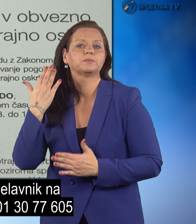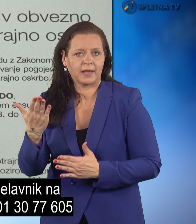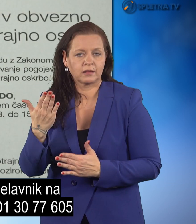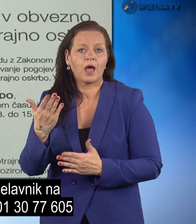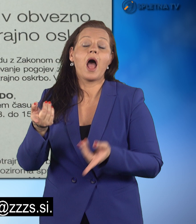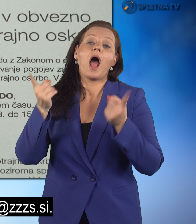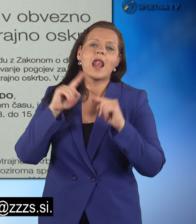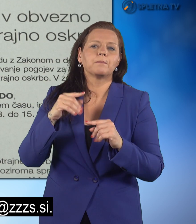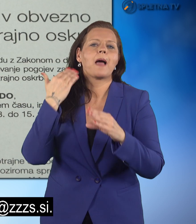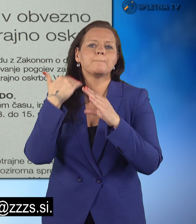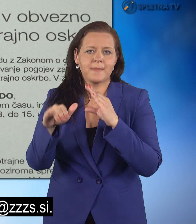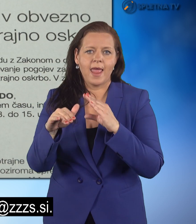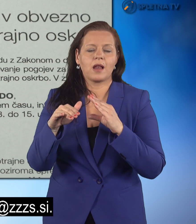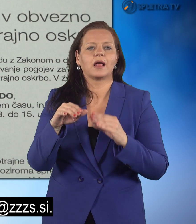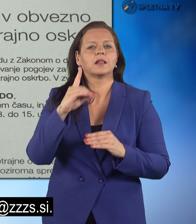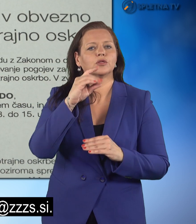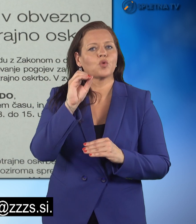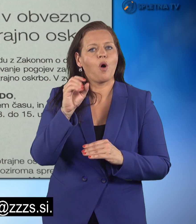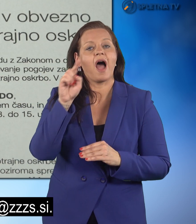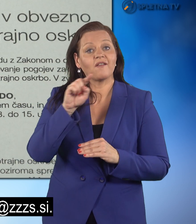605 ali prek maila